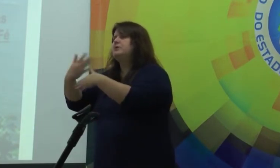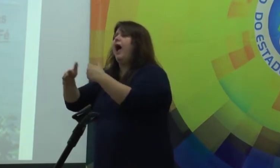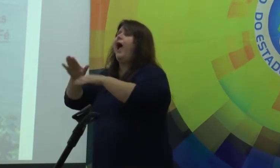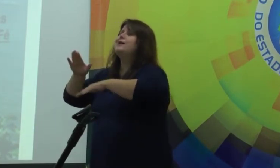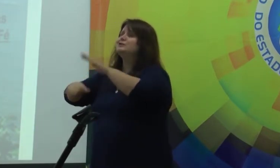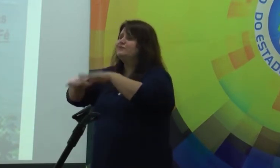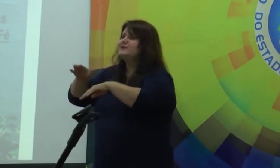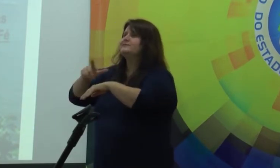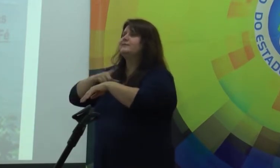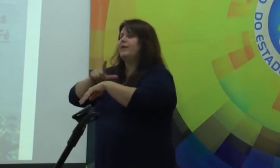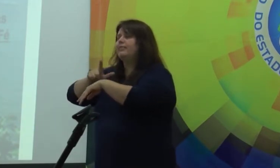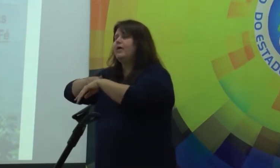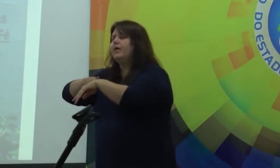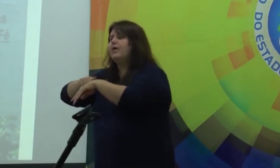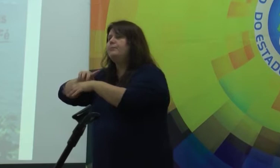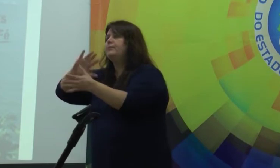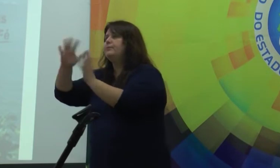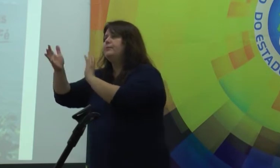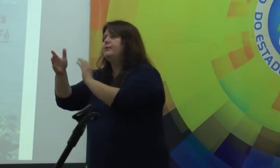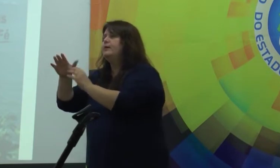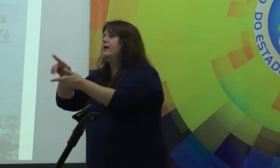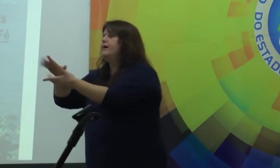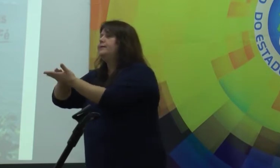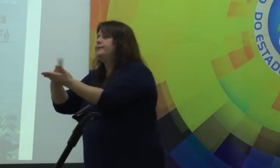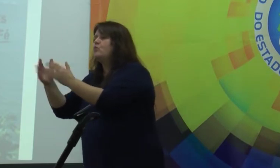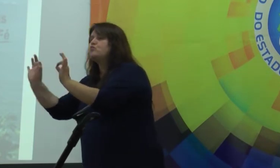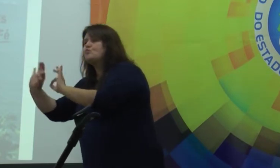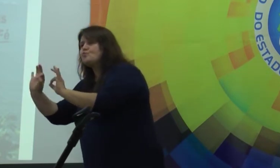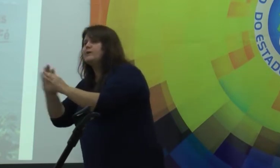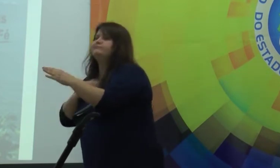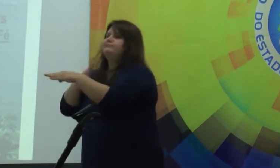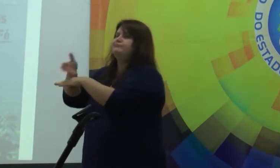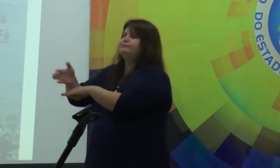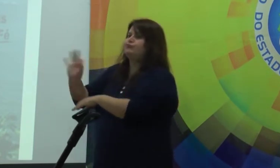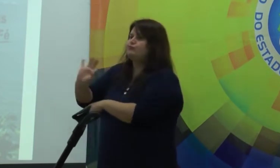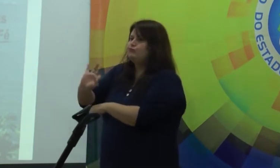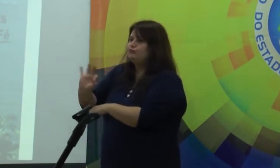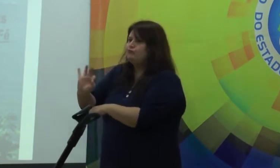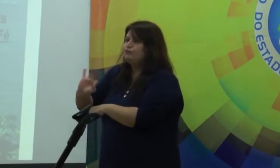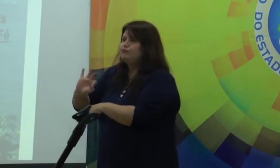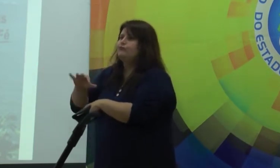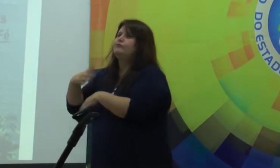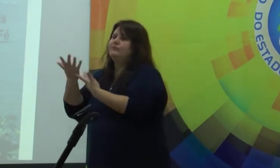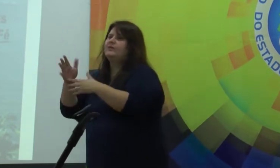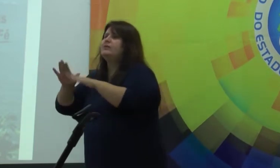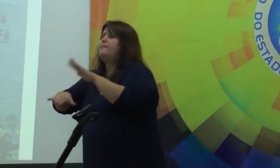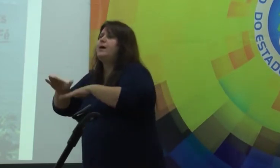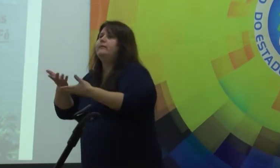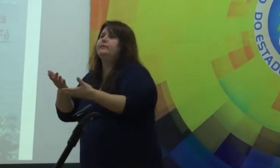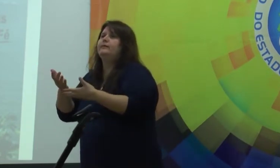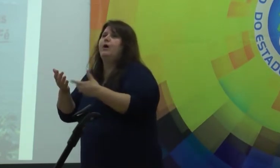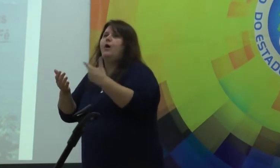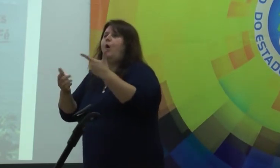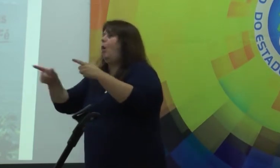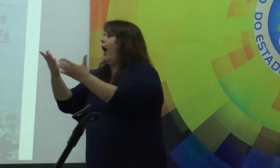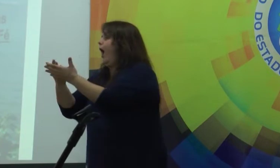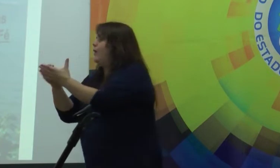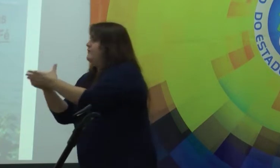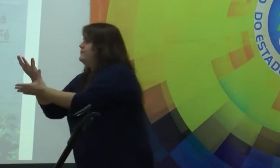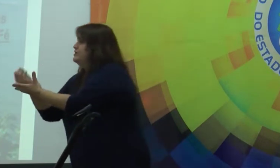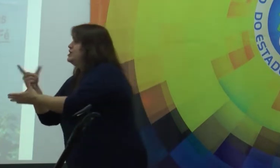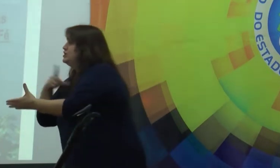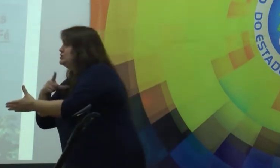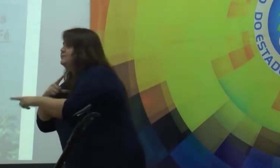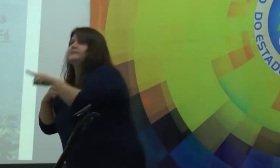eu fui estudando um pouco mais, às vezes eu não tinha tempo para estudar, às vezes não tinha